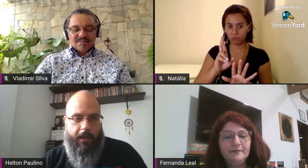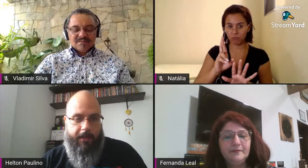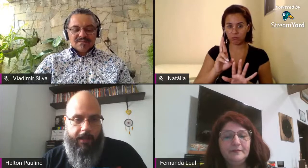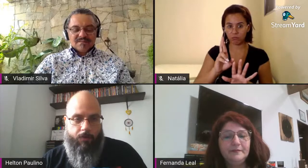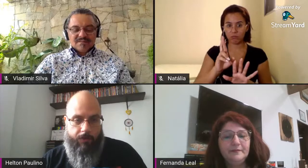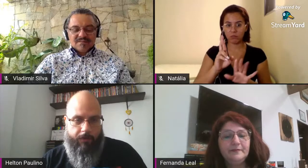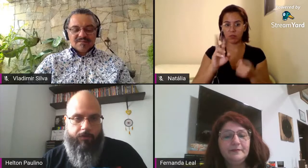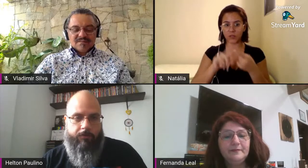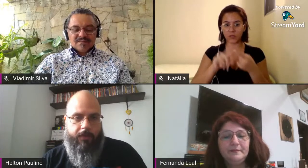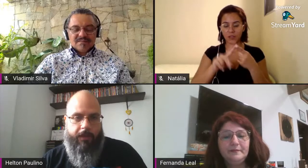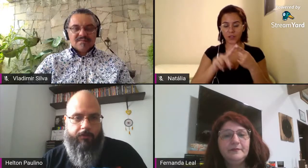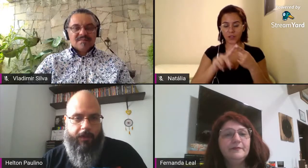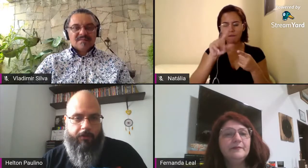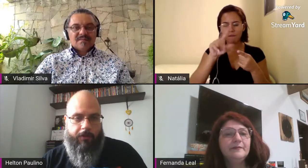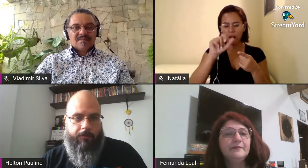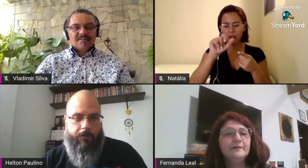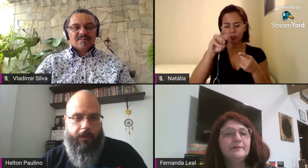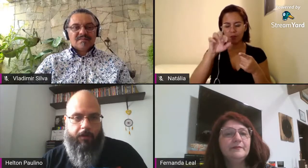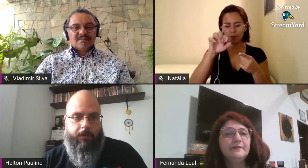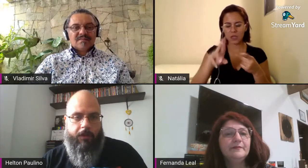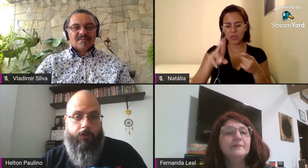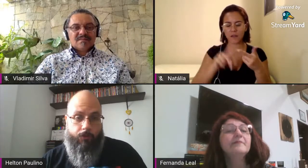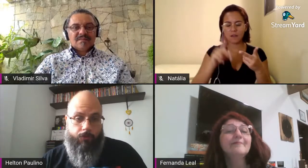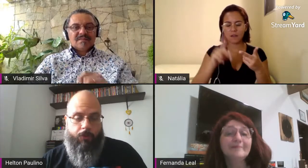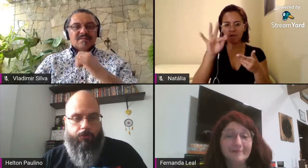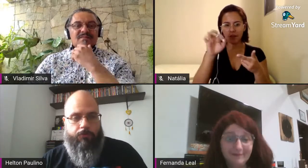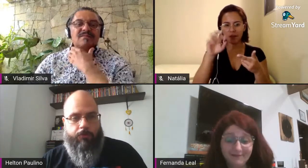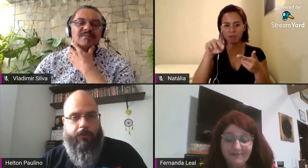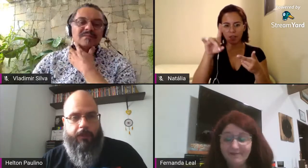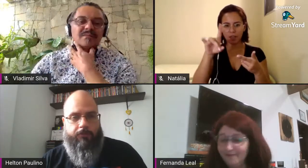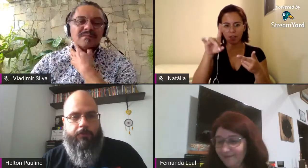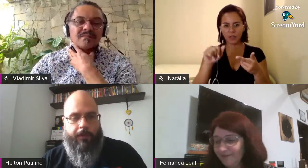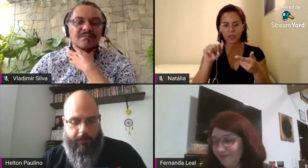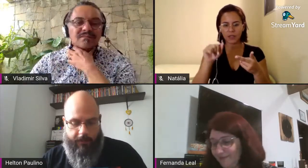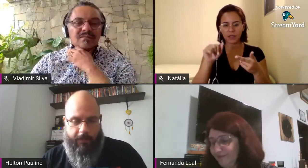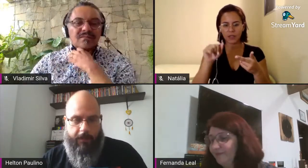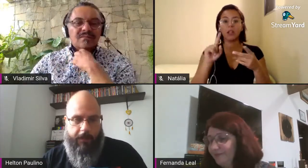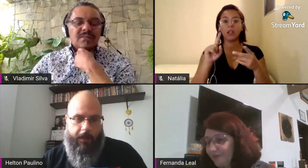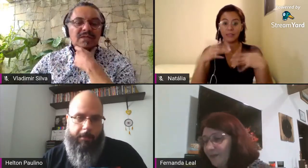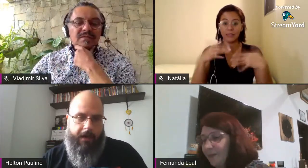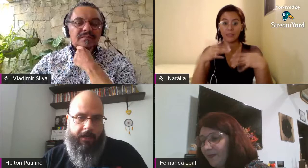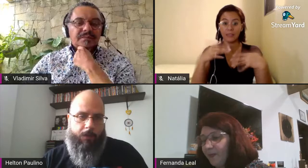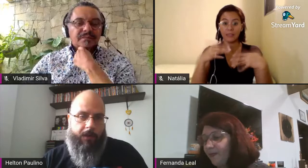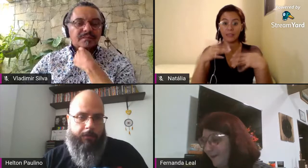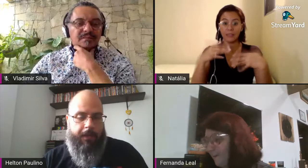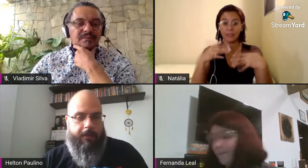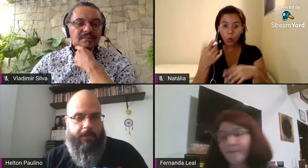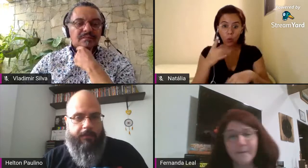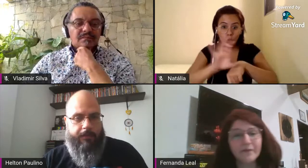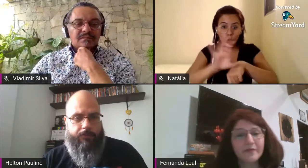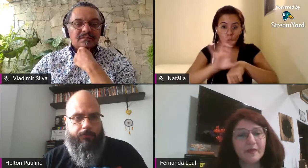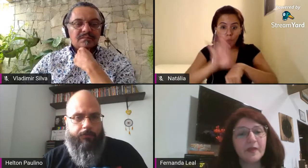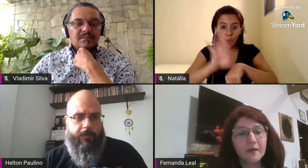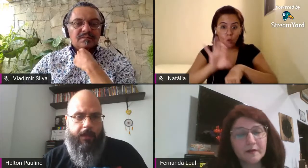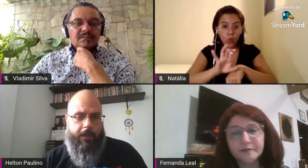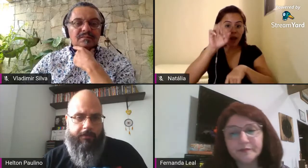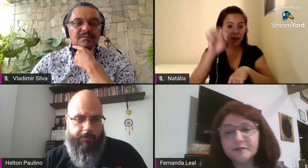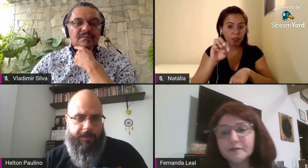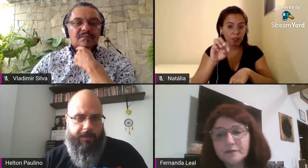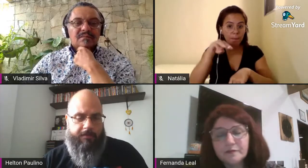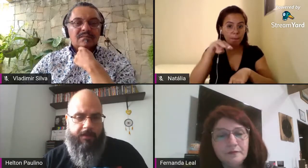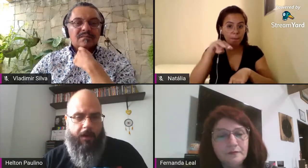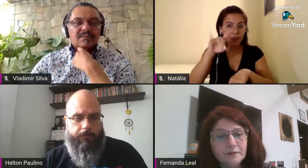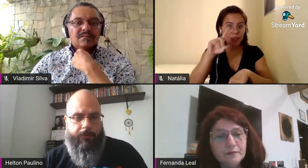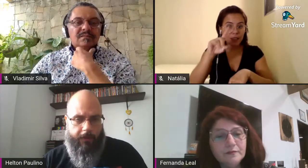curso de arte e mídia, ele ainda é único, né, no território nacional, no nosso contexto, né, de abarcar quatro pilares artísticos, que é